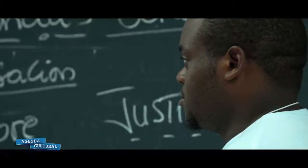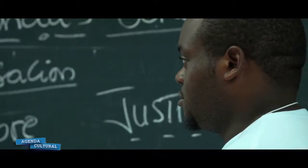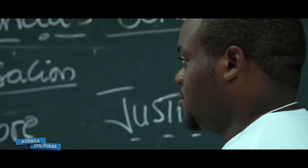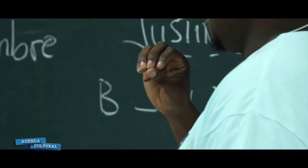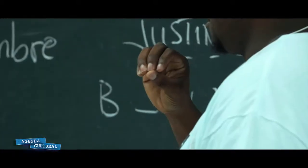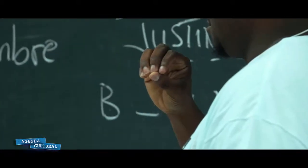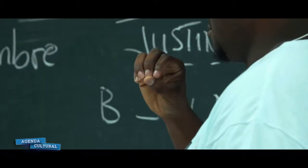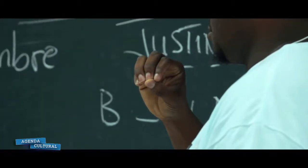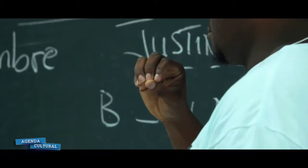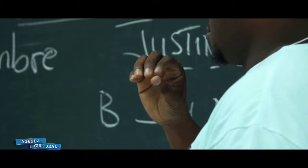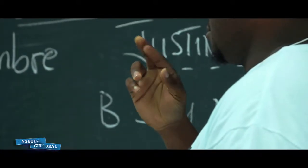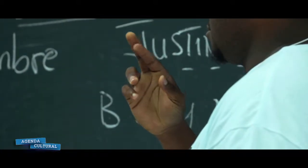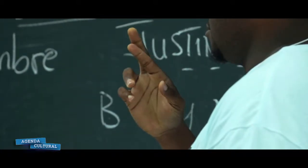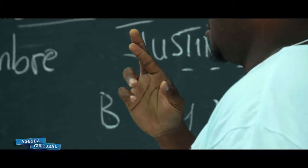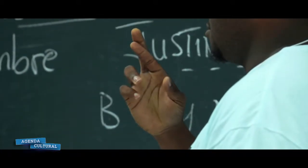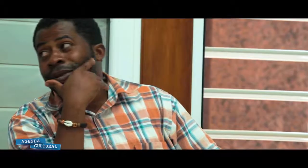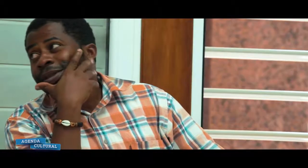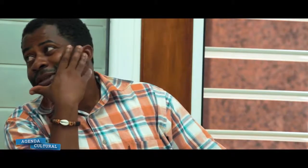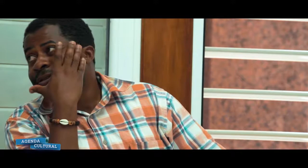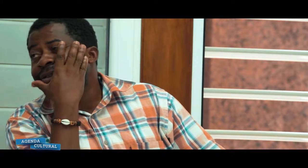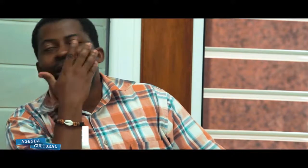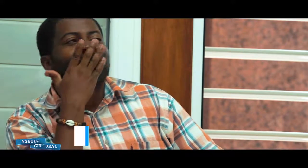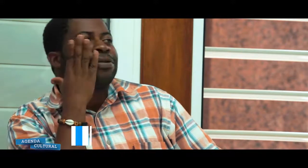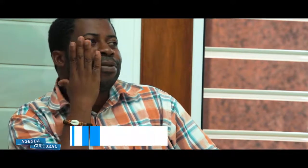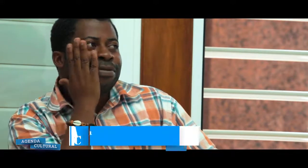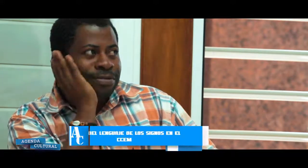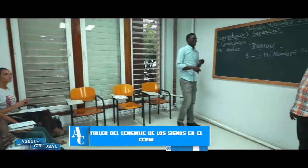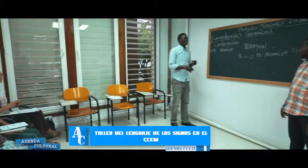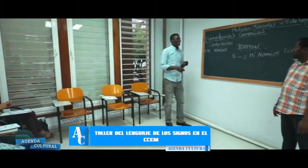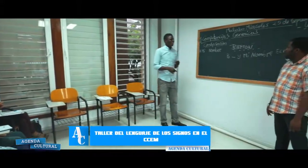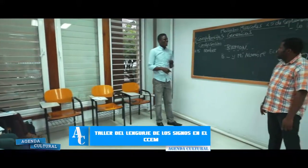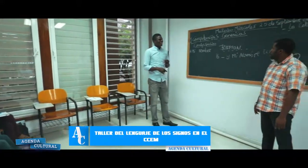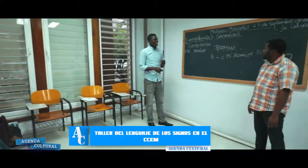ONG Potencia Juvenil, así como el dramaturgo Narciso Echuaca, entre otros.